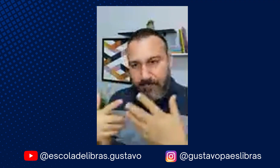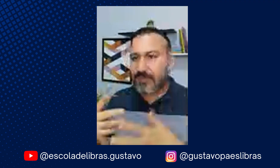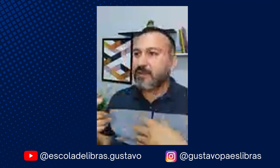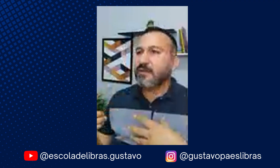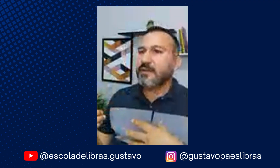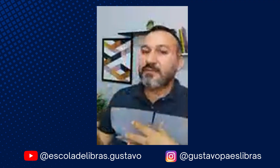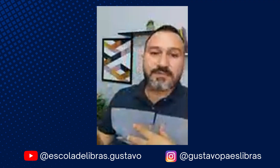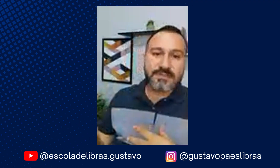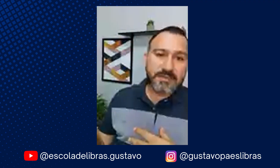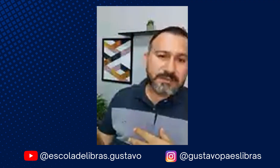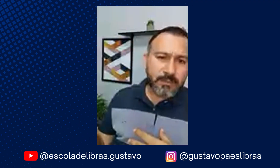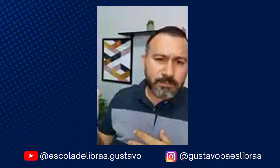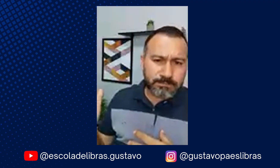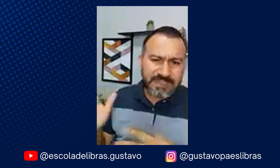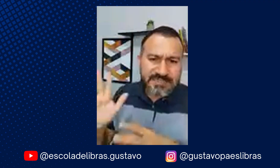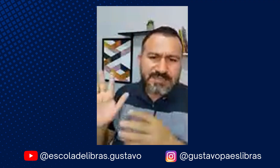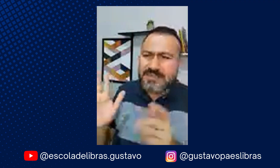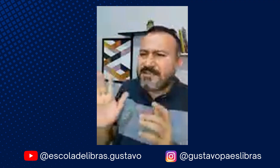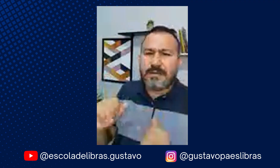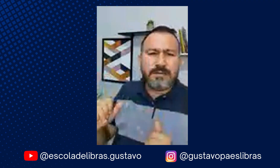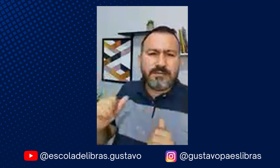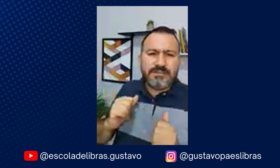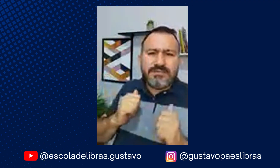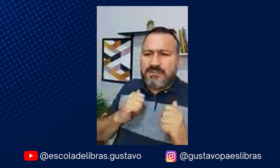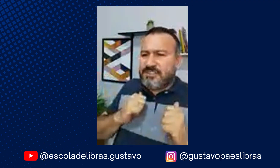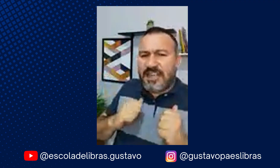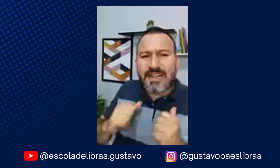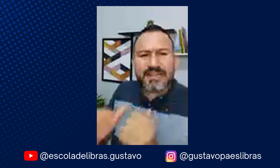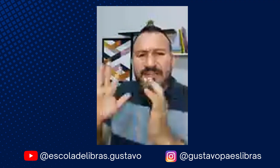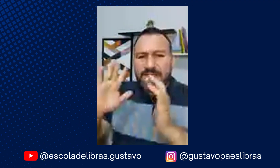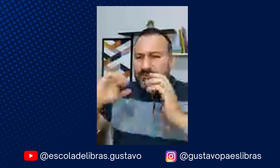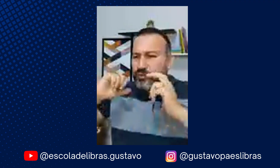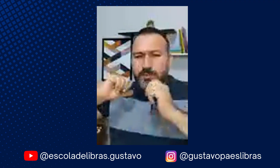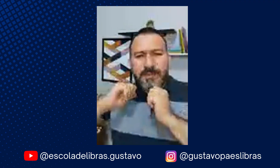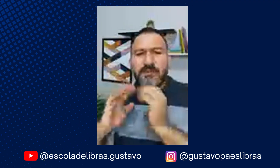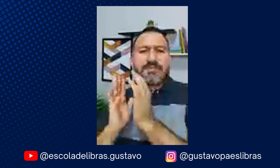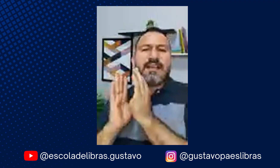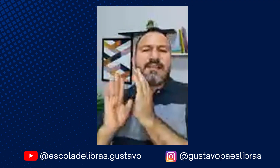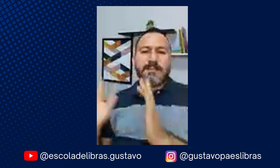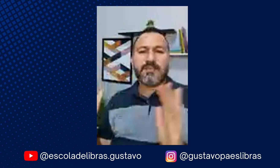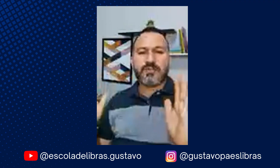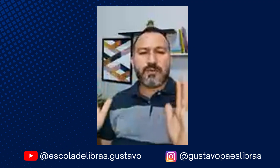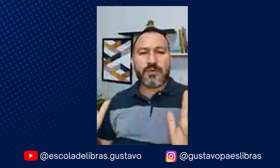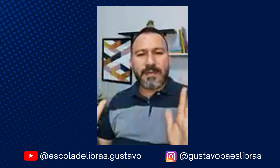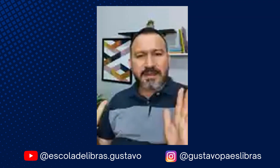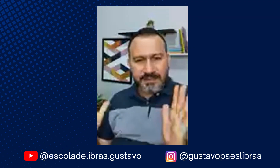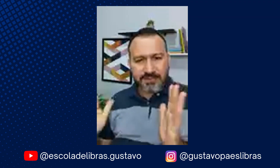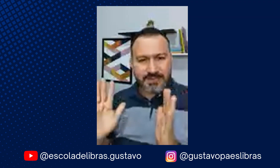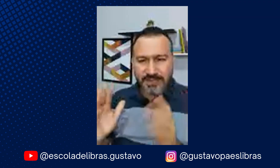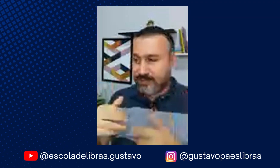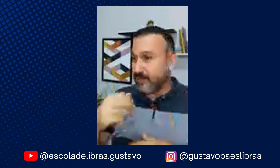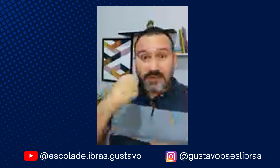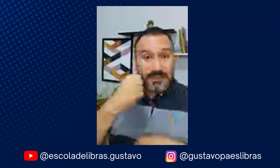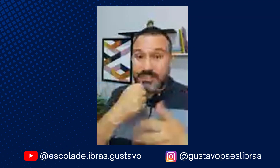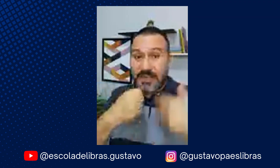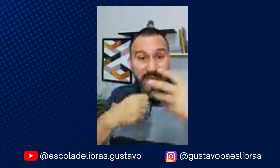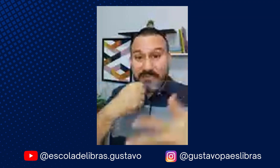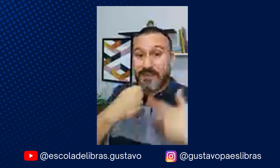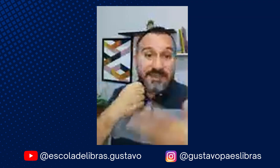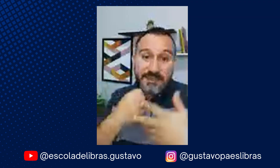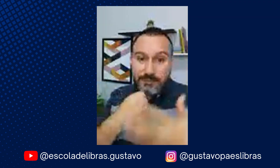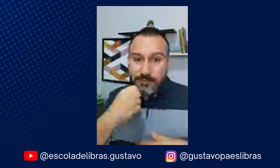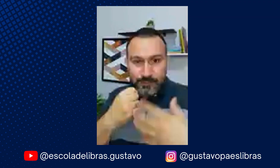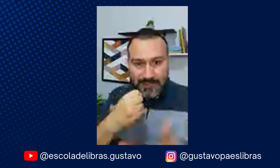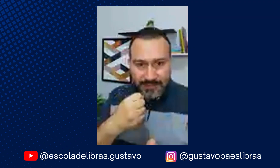falar e você não precisa, já ali, nos primeiros sinais que a pessoa começa a fazer, já